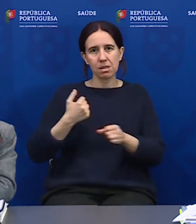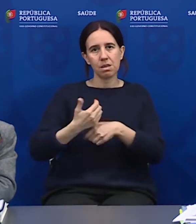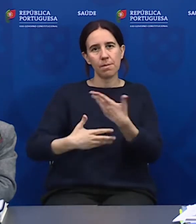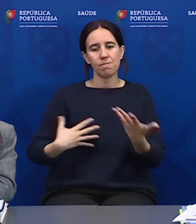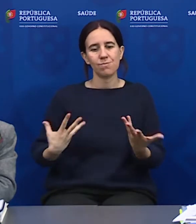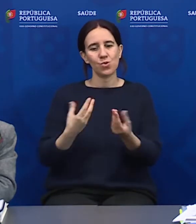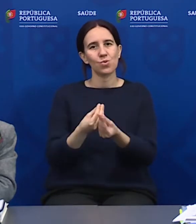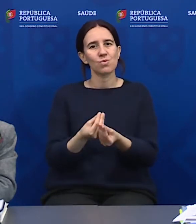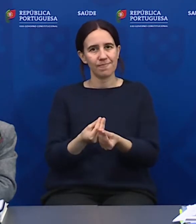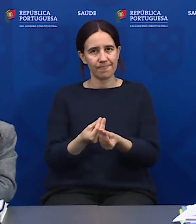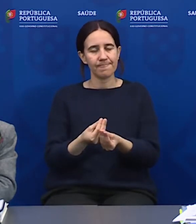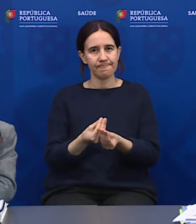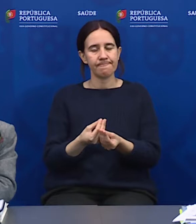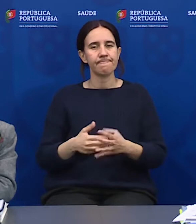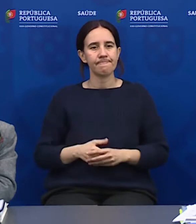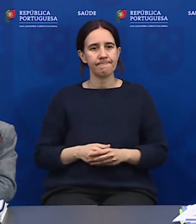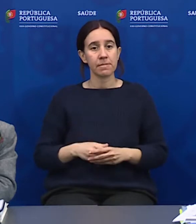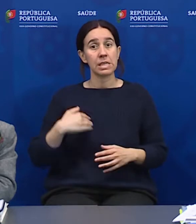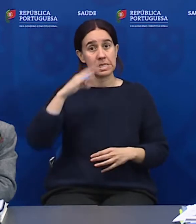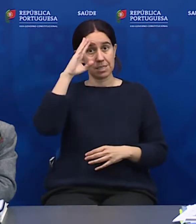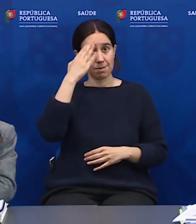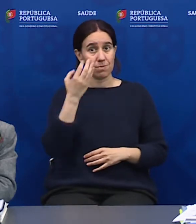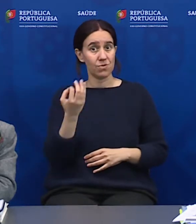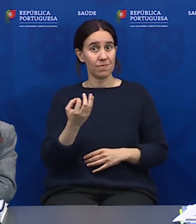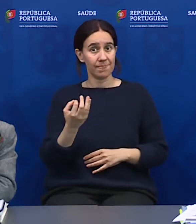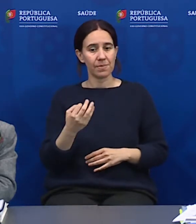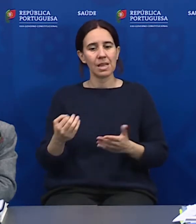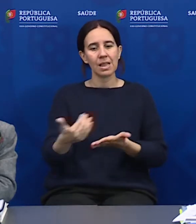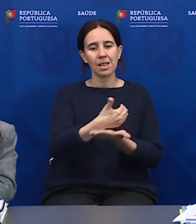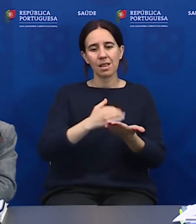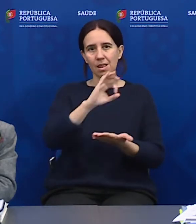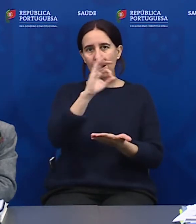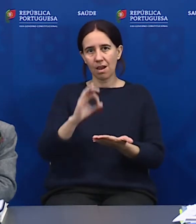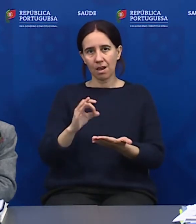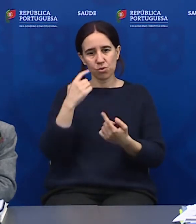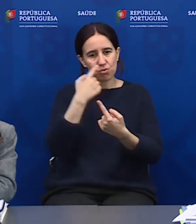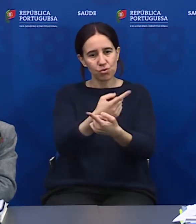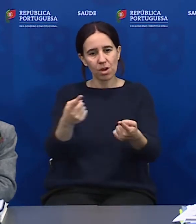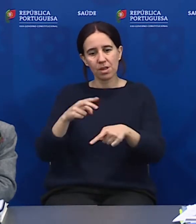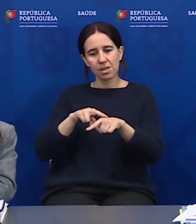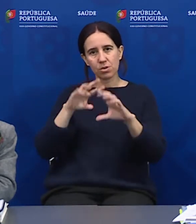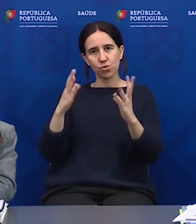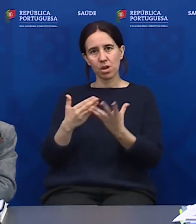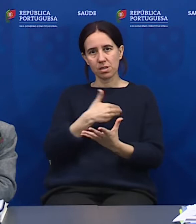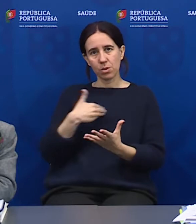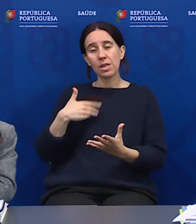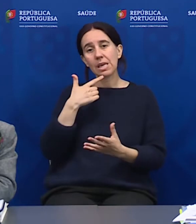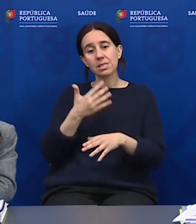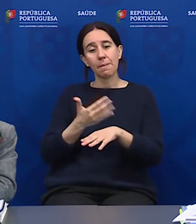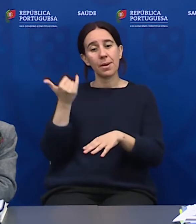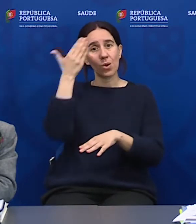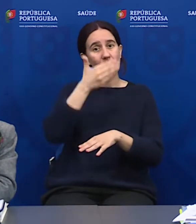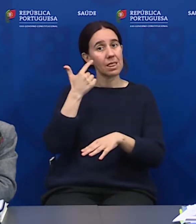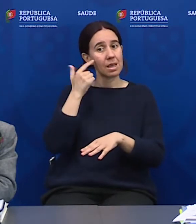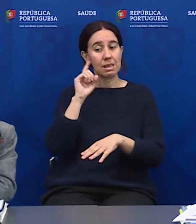trabalho conjunto. Como sabemos, os dados divulgados pela Direção-Geral de Saúde reportam à meia-noite do